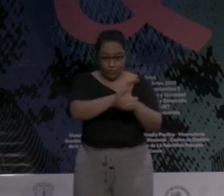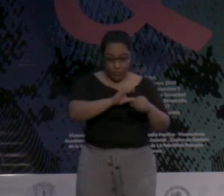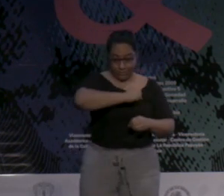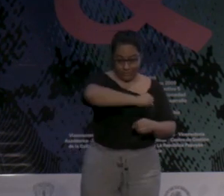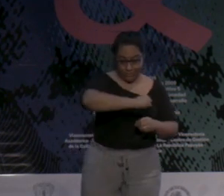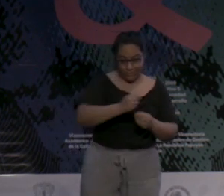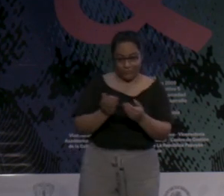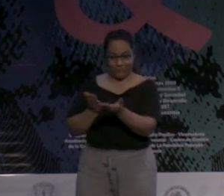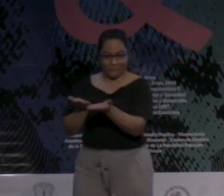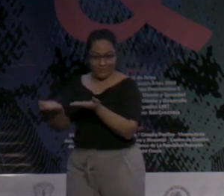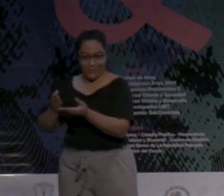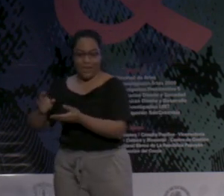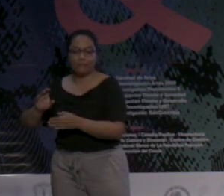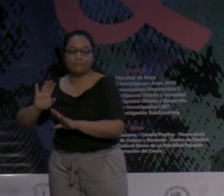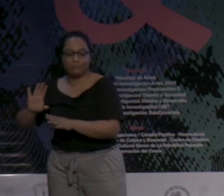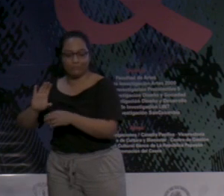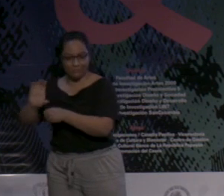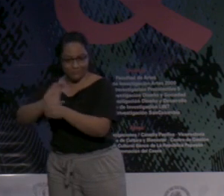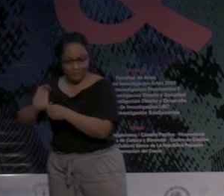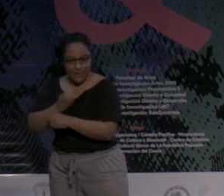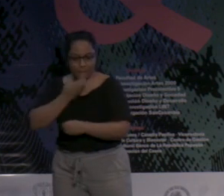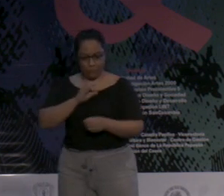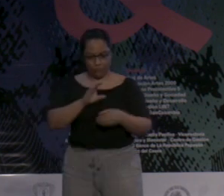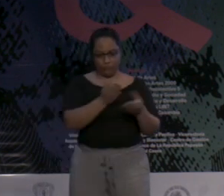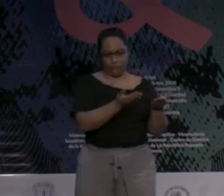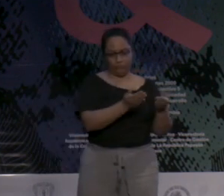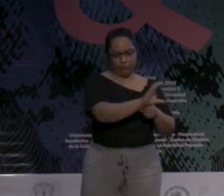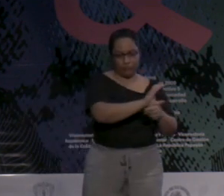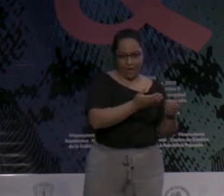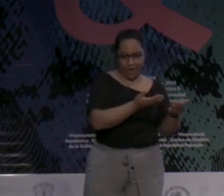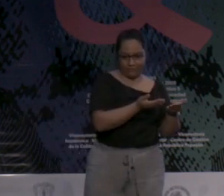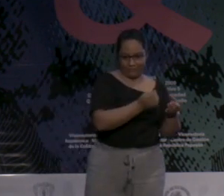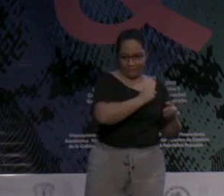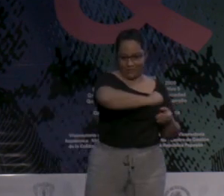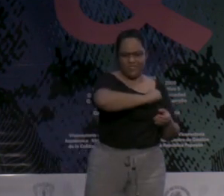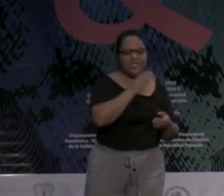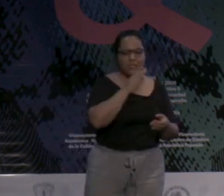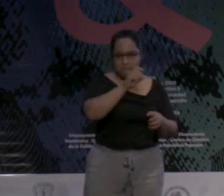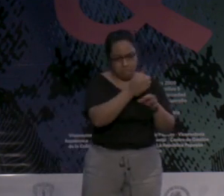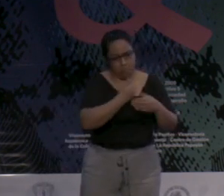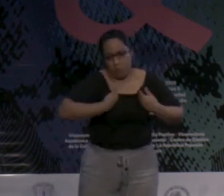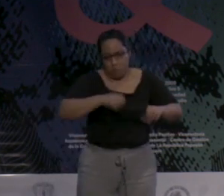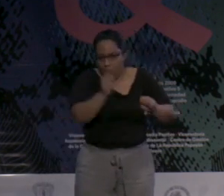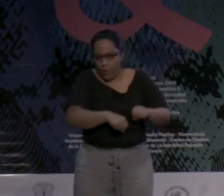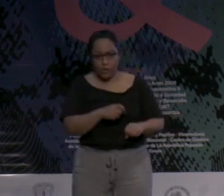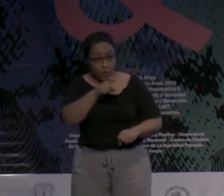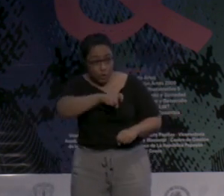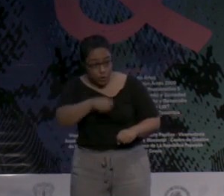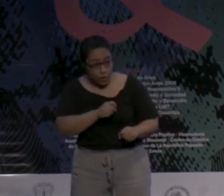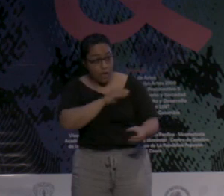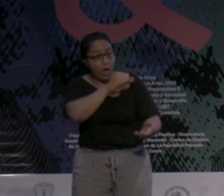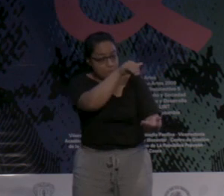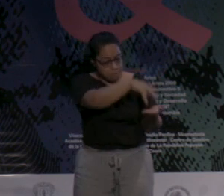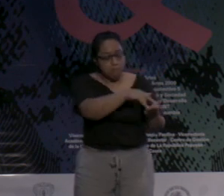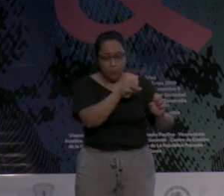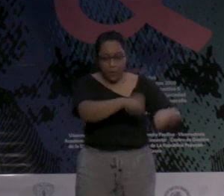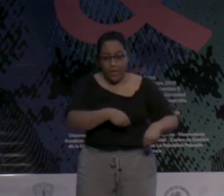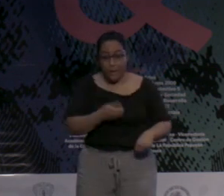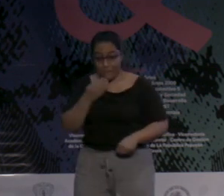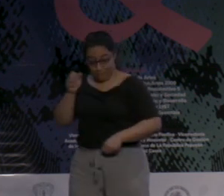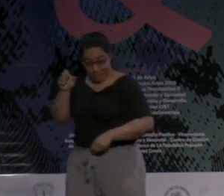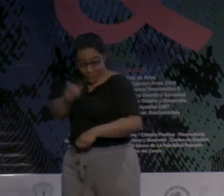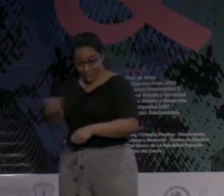derecho. Si la ciudad es un derecho, accede a ella quien lo necesita. Si la ciudad es un servicio, accede a ella quien la